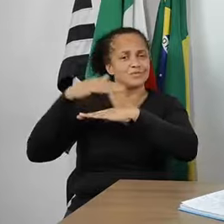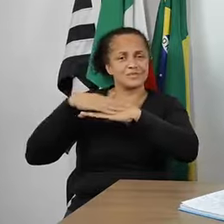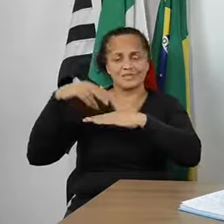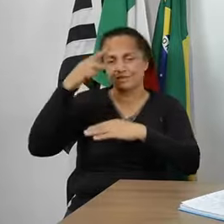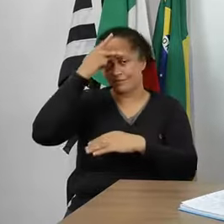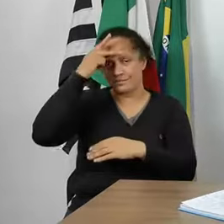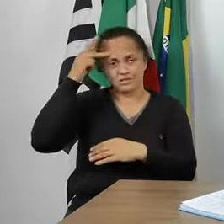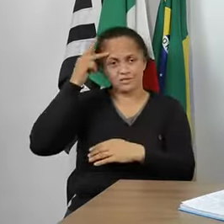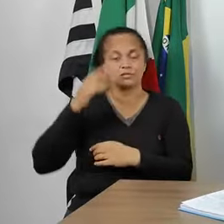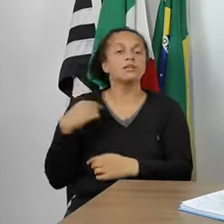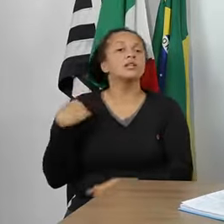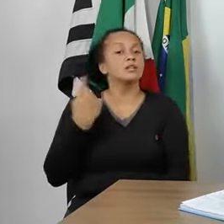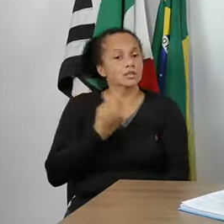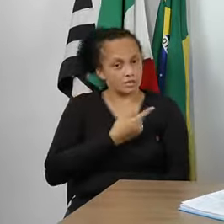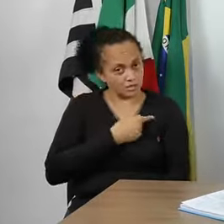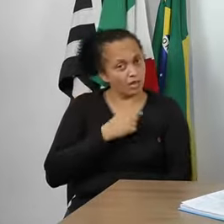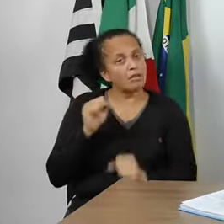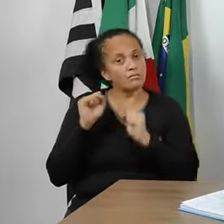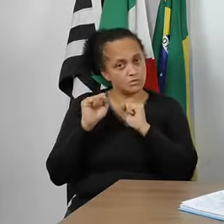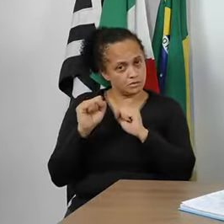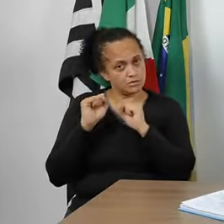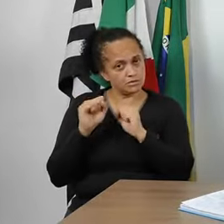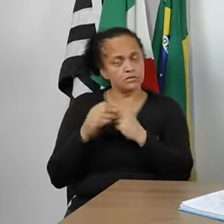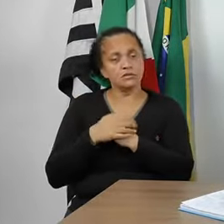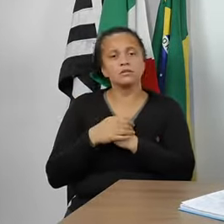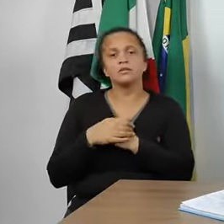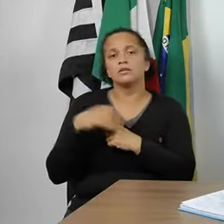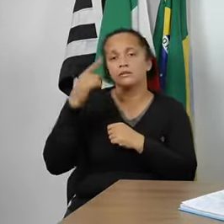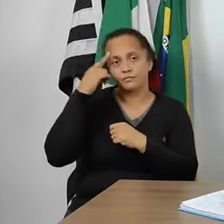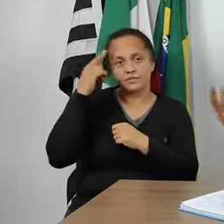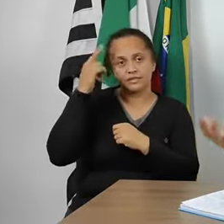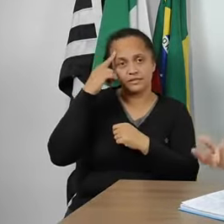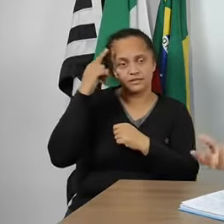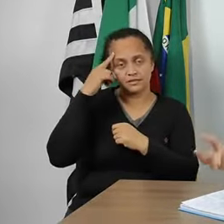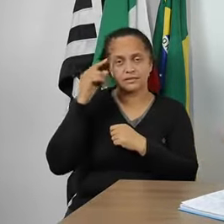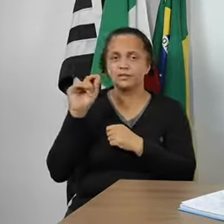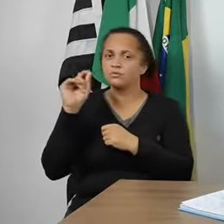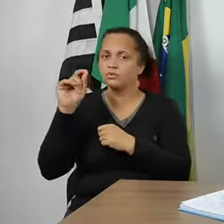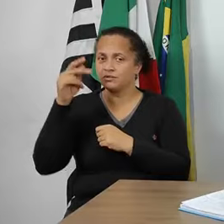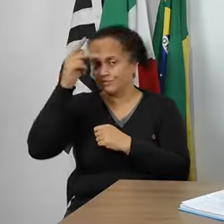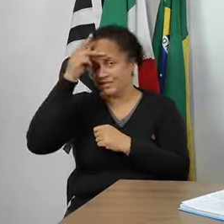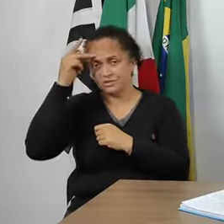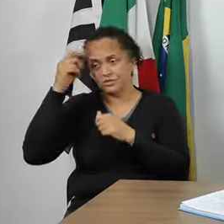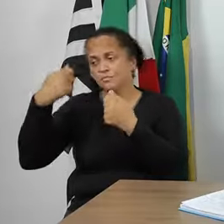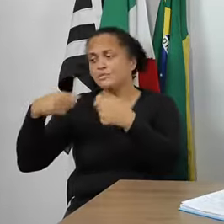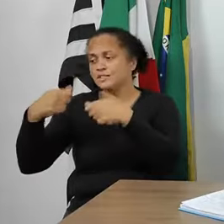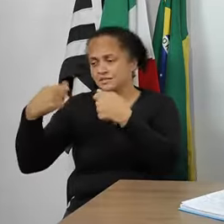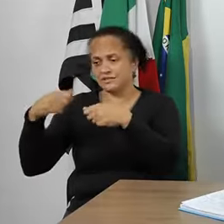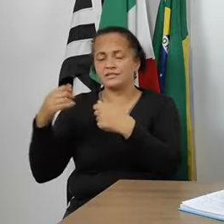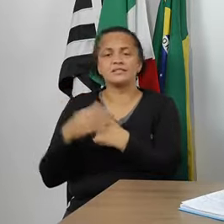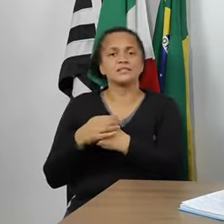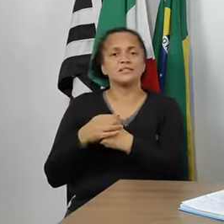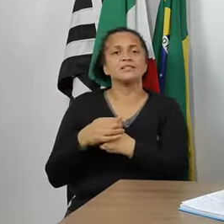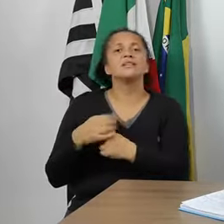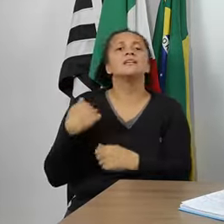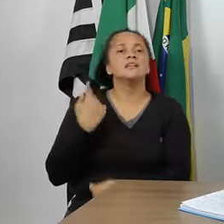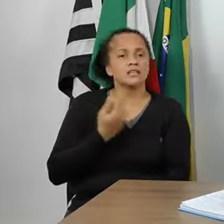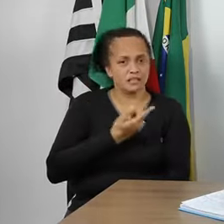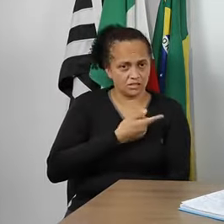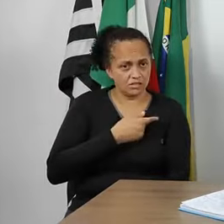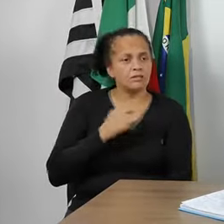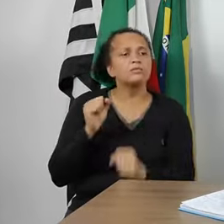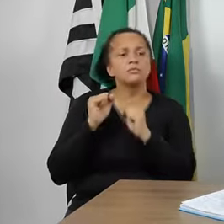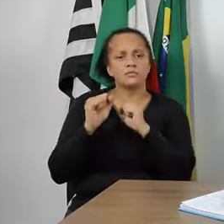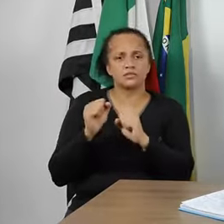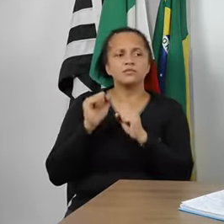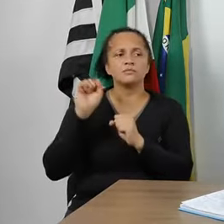gente possa nesses dias pensar na necessidade do outro, e a gente pode sim, por meio da oração